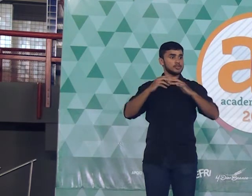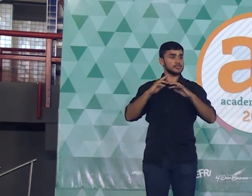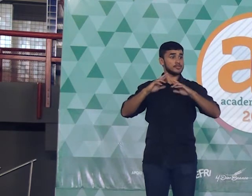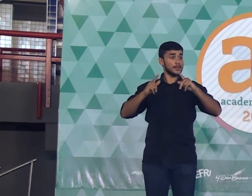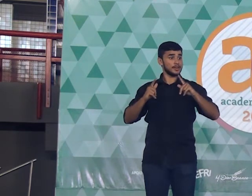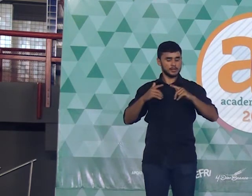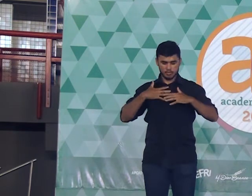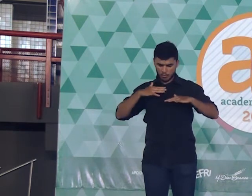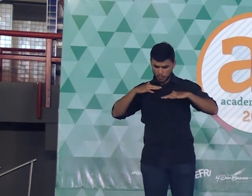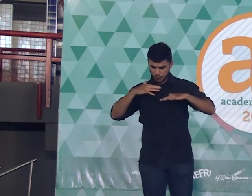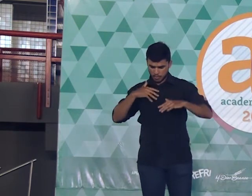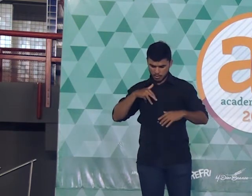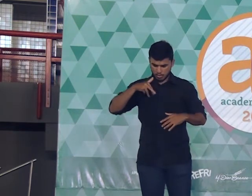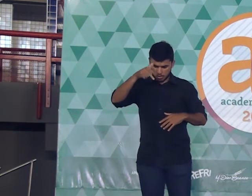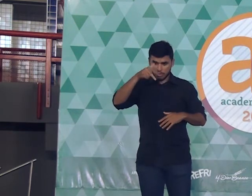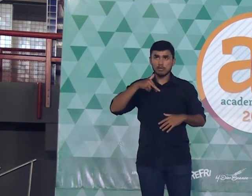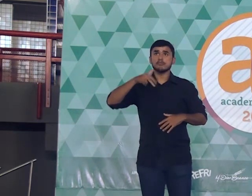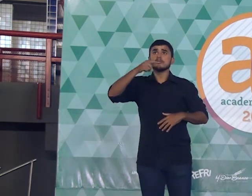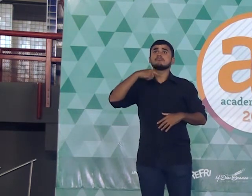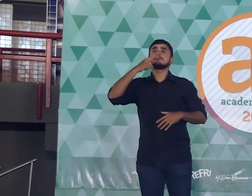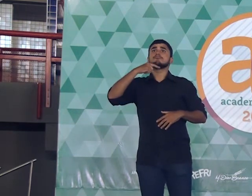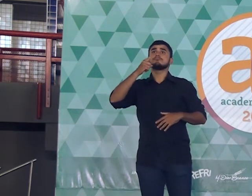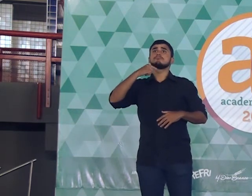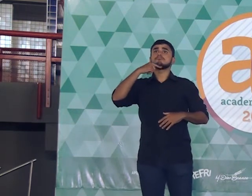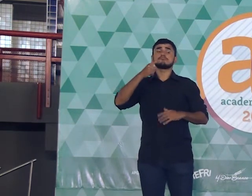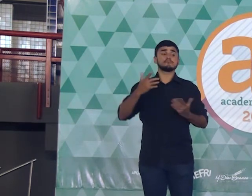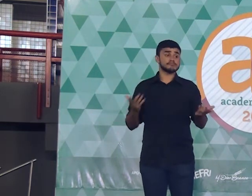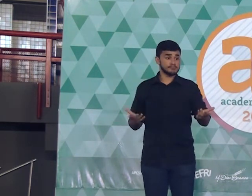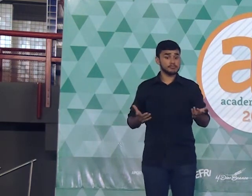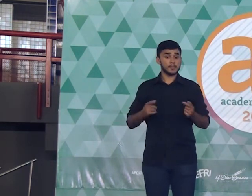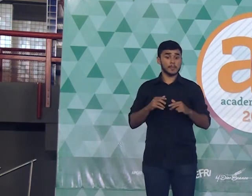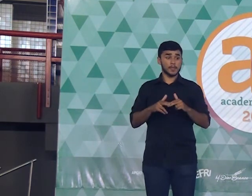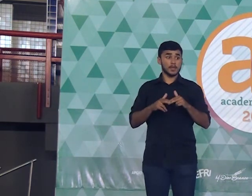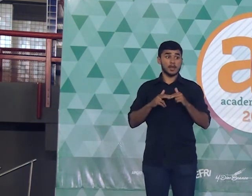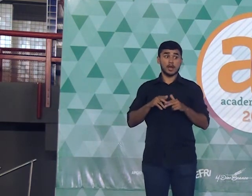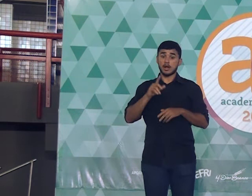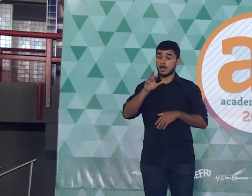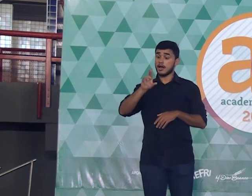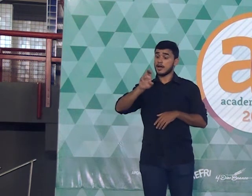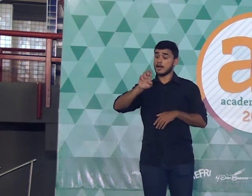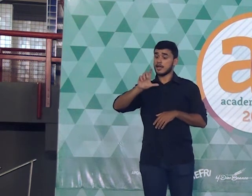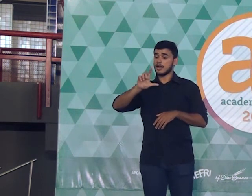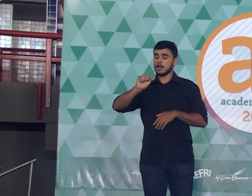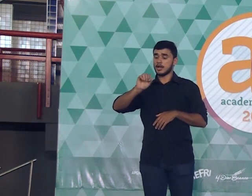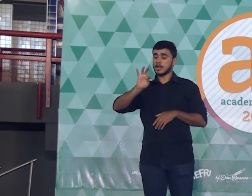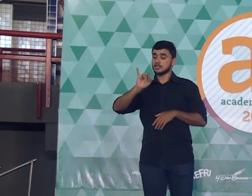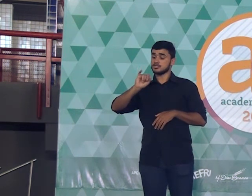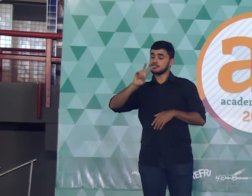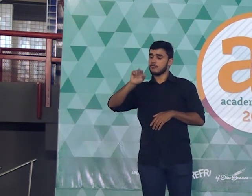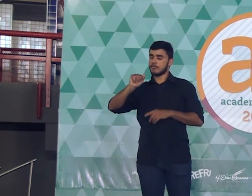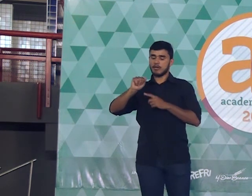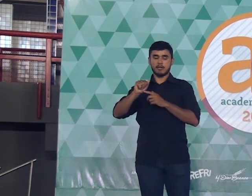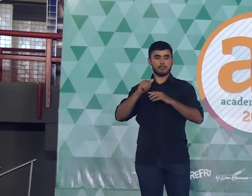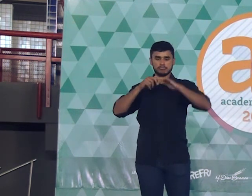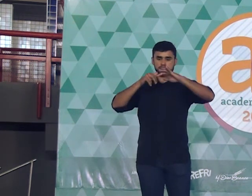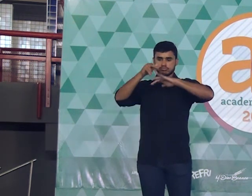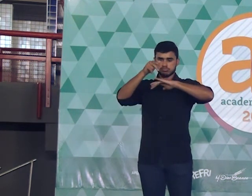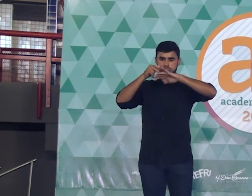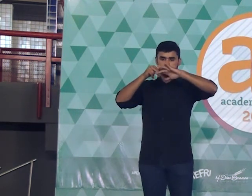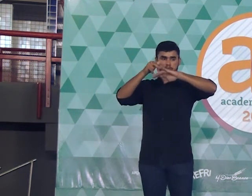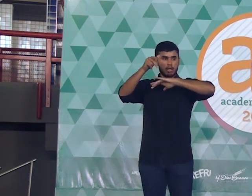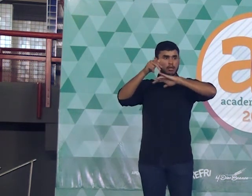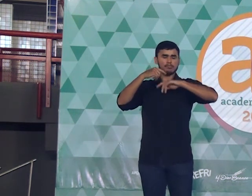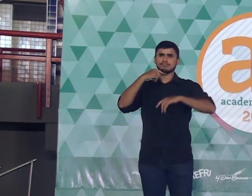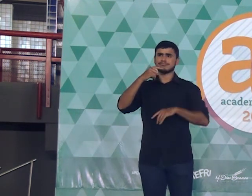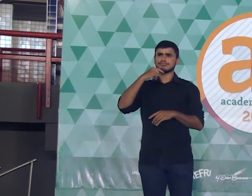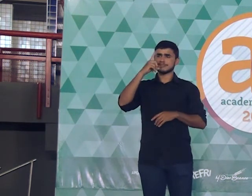a velocidade que a gente chama de relativa é aquela velocidade que sozinha substitui as demais. Quando é que eu vou